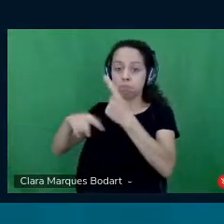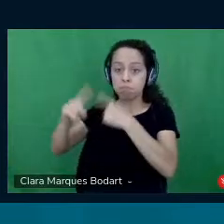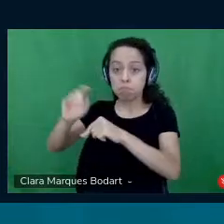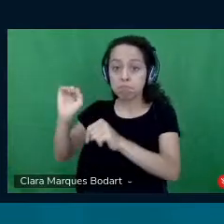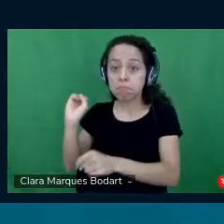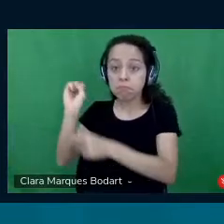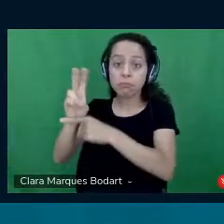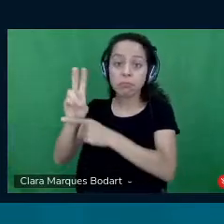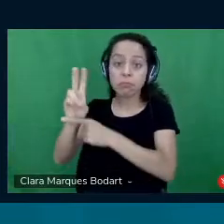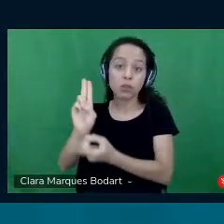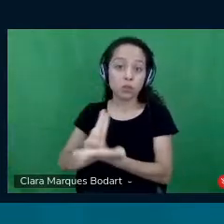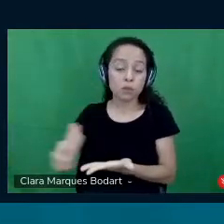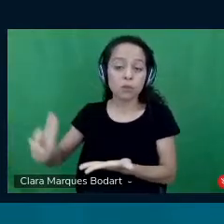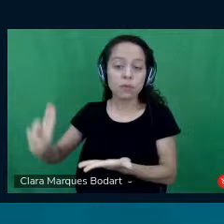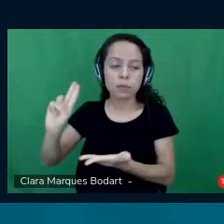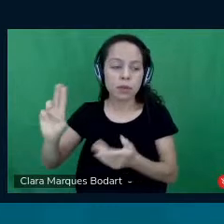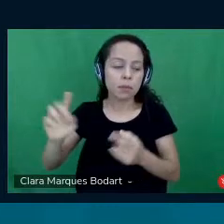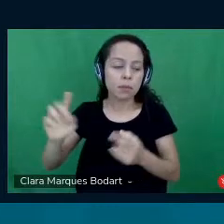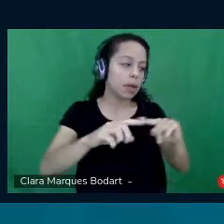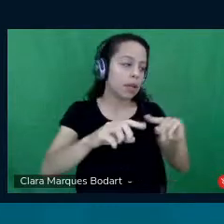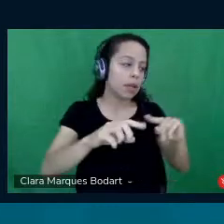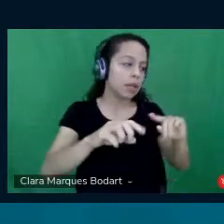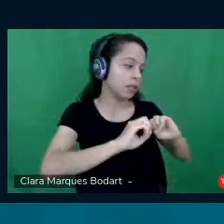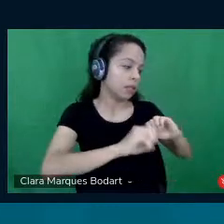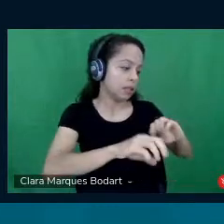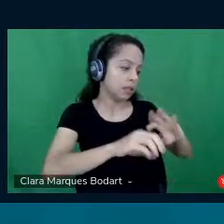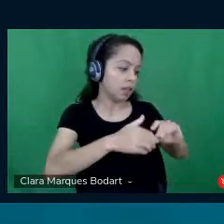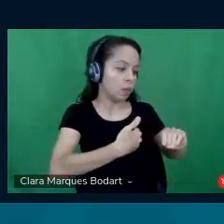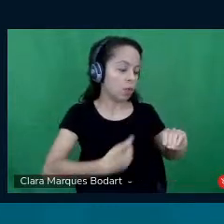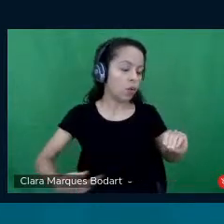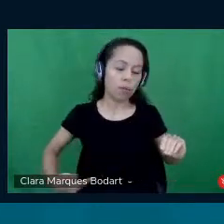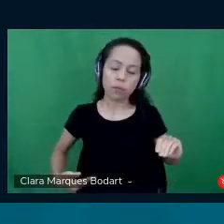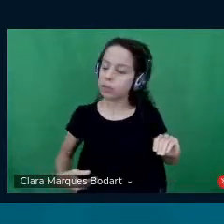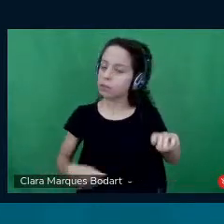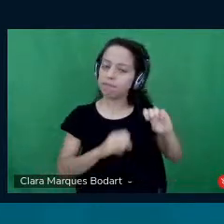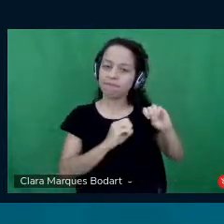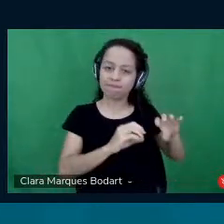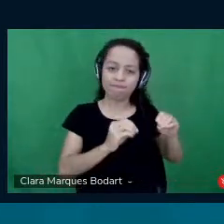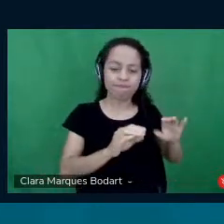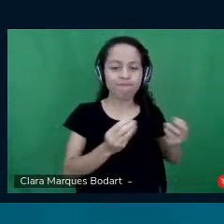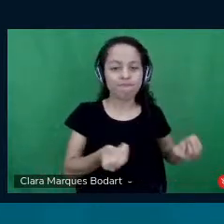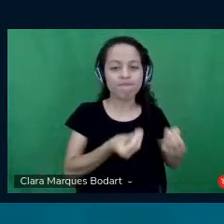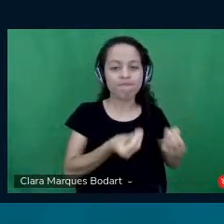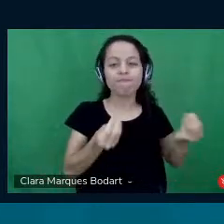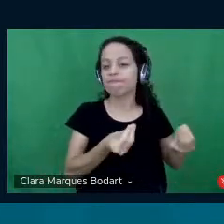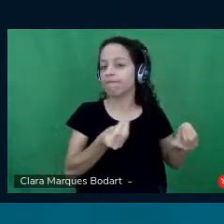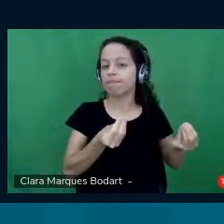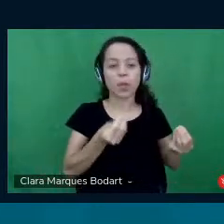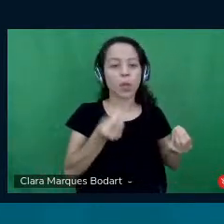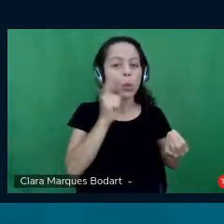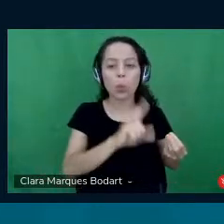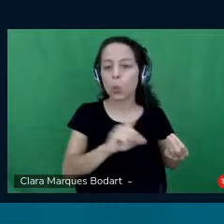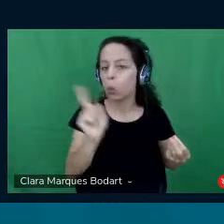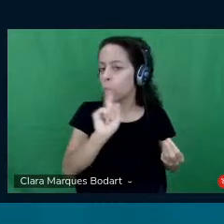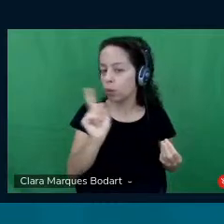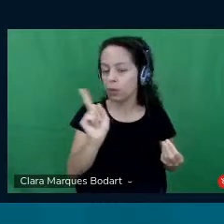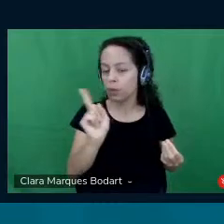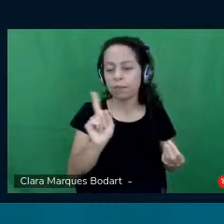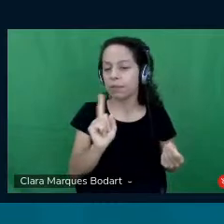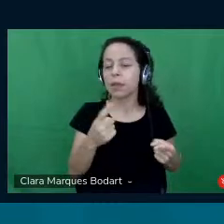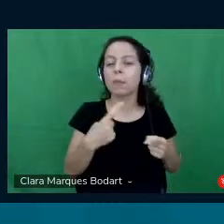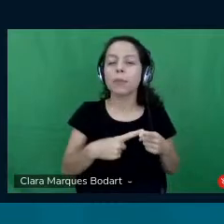não ocorria no sistema público por ausência de recursos, e as escolas privadas criavam uma espécie de um faz de conta da